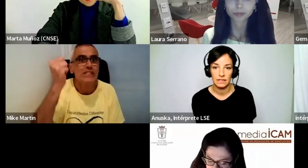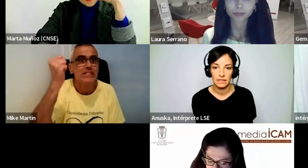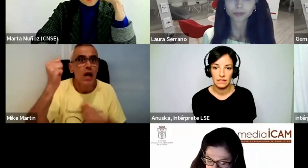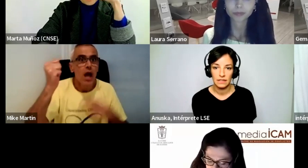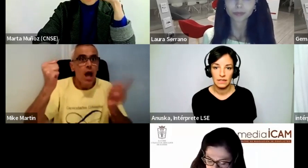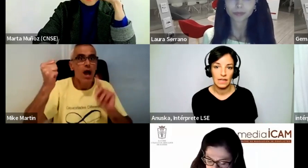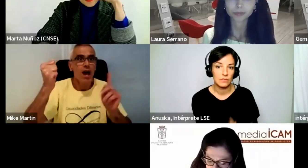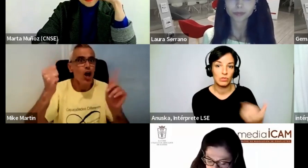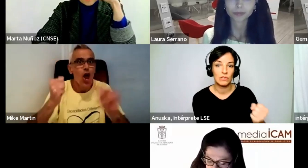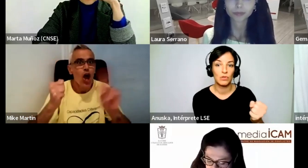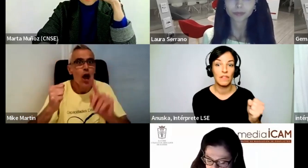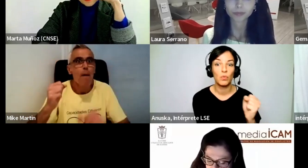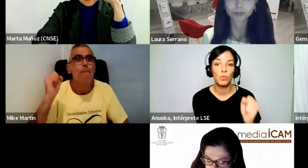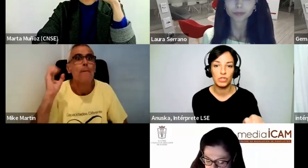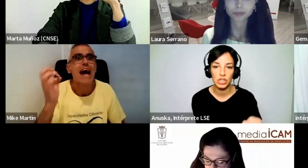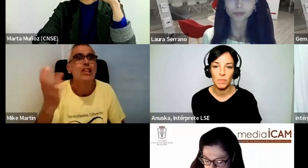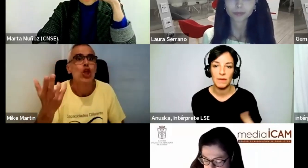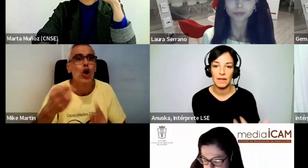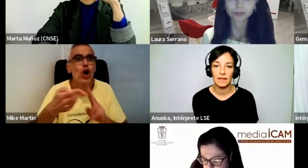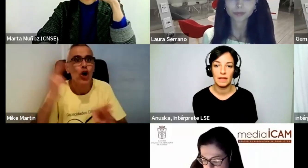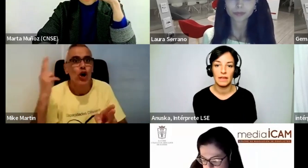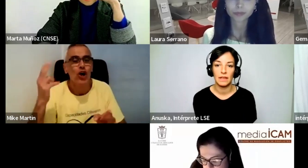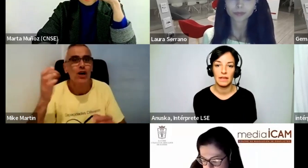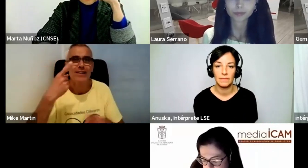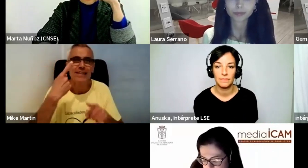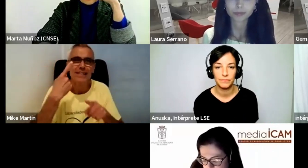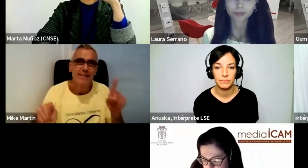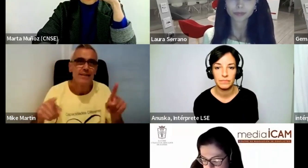alguien. Que estás utilizando un cuchillo